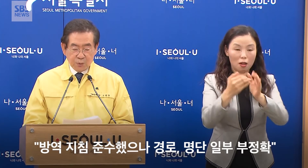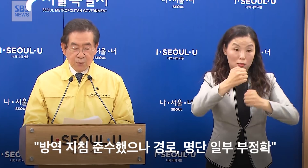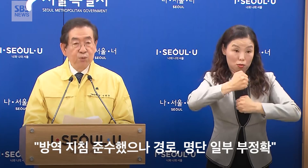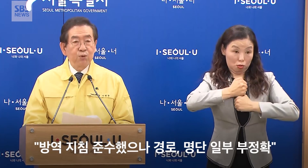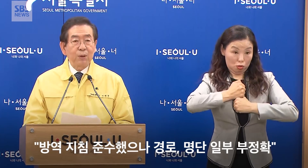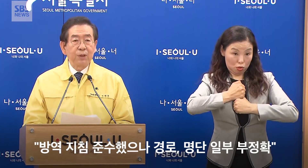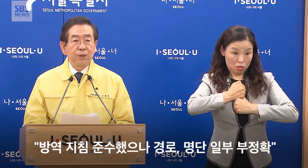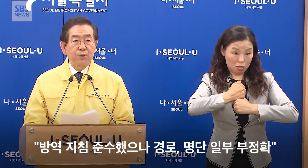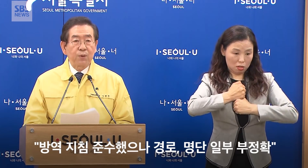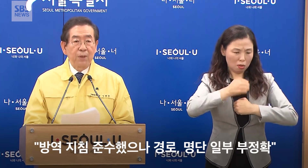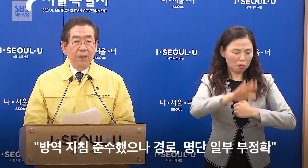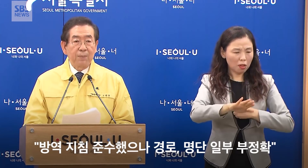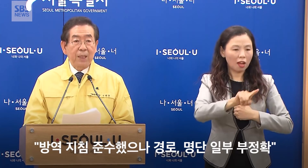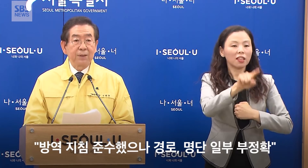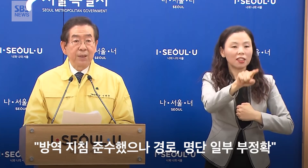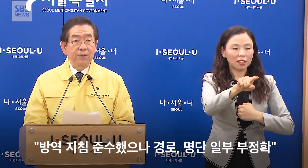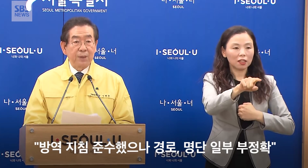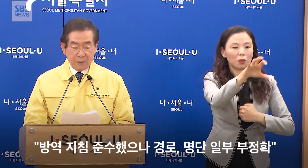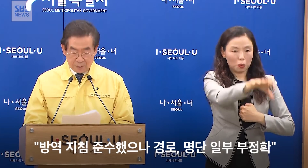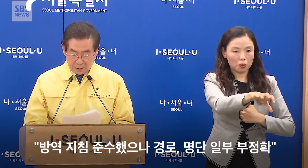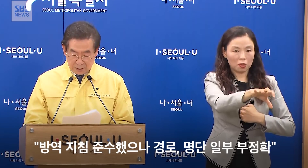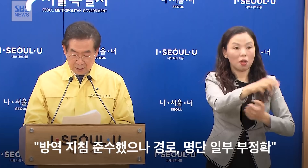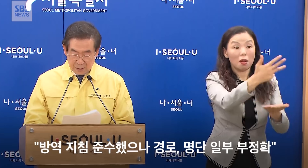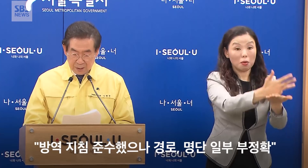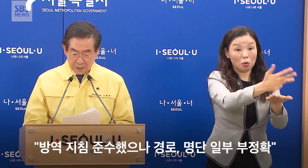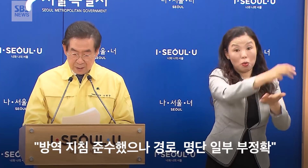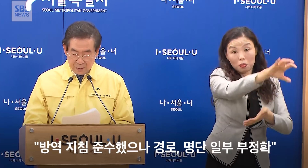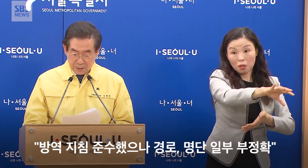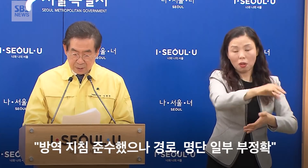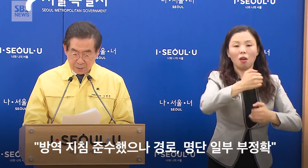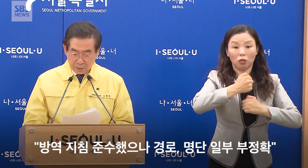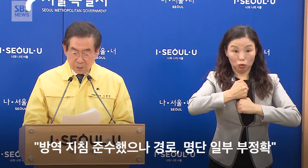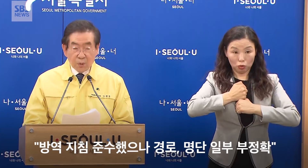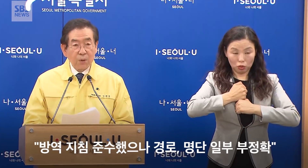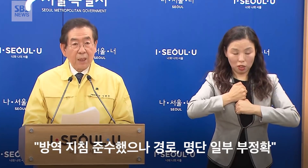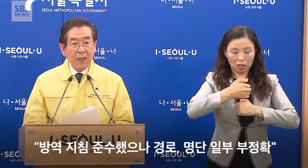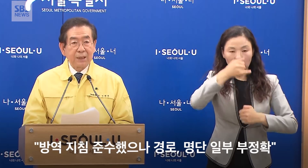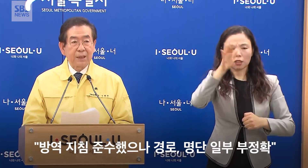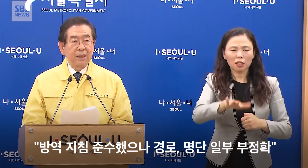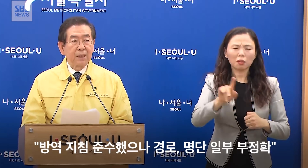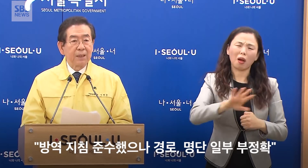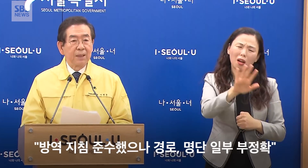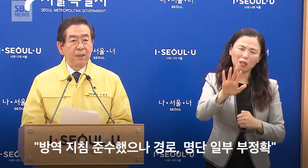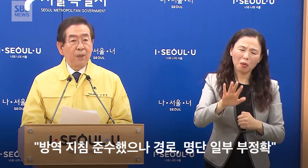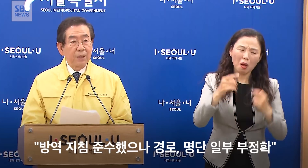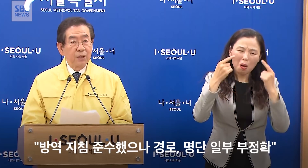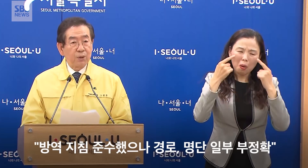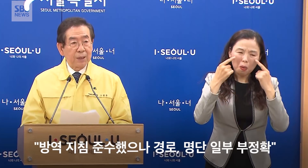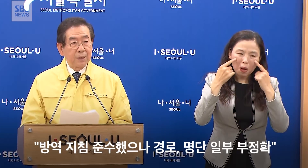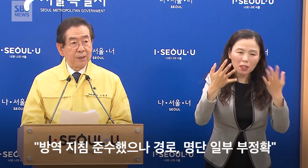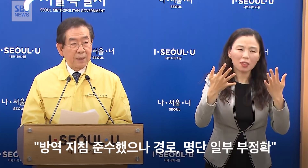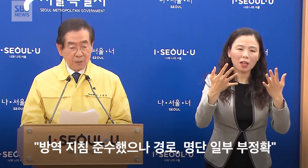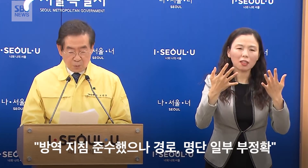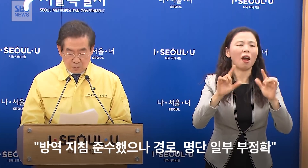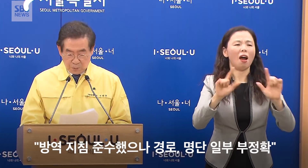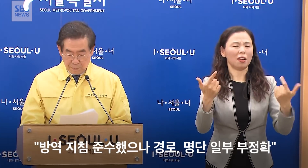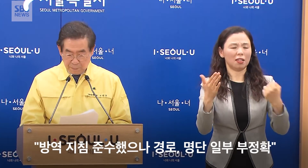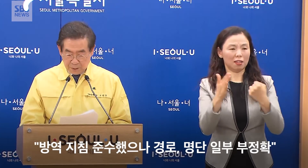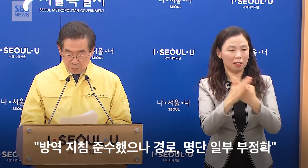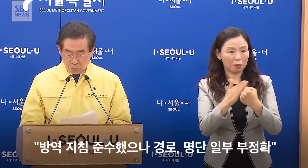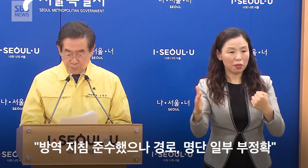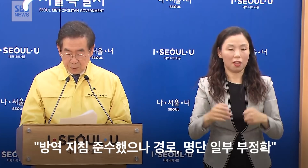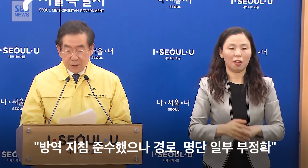업소는 준수하고 있는 것으로 파악 은 됐습니다 그러나 이 경로가 아직 확인이 정확히 되지 않았고